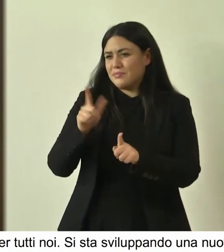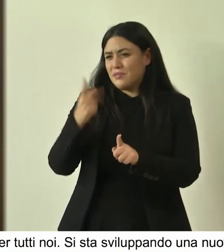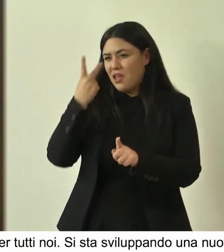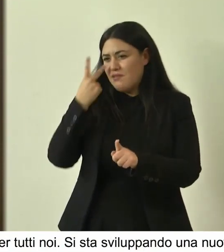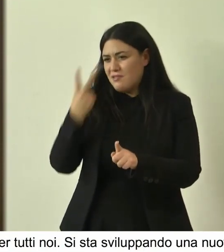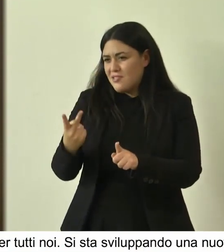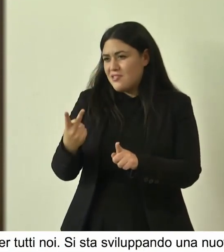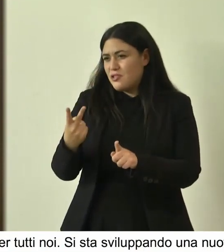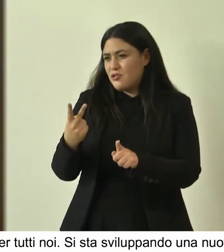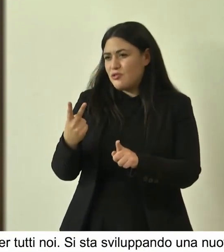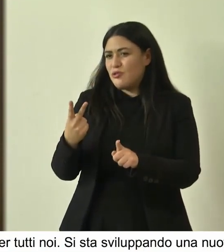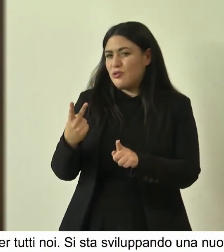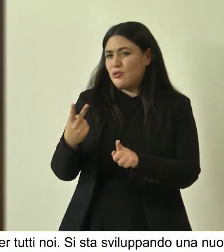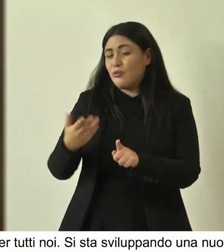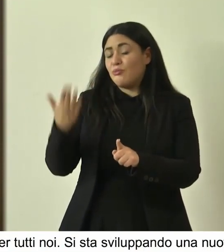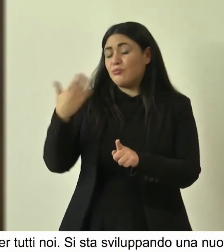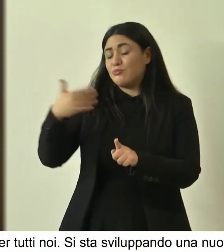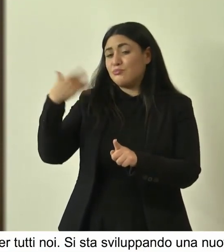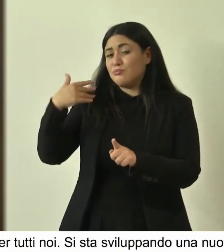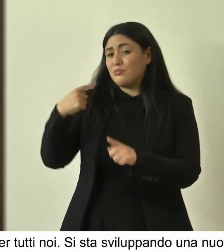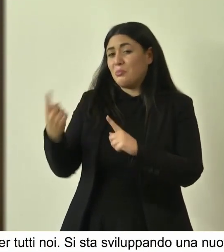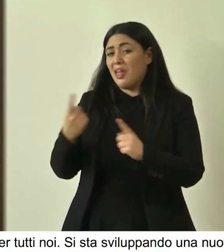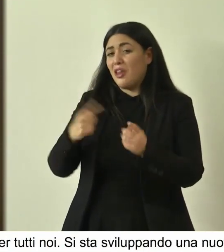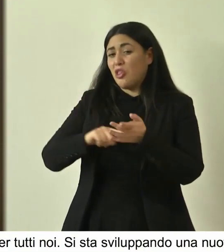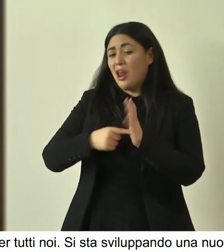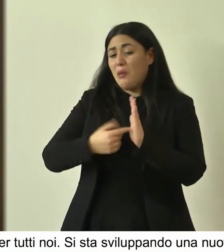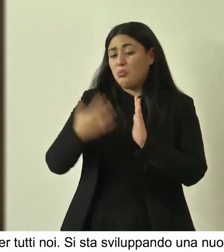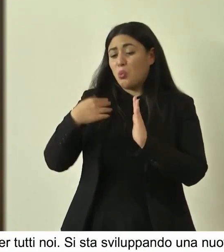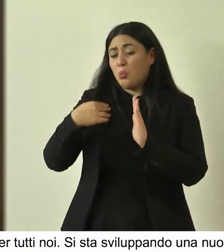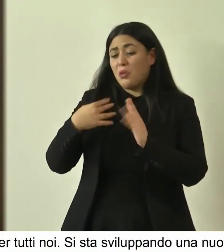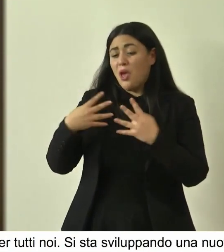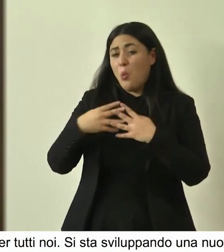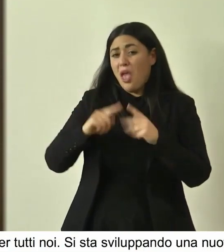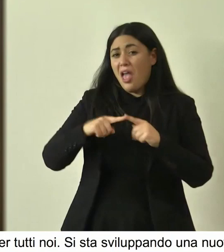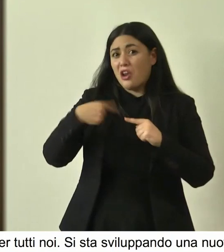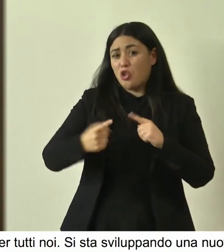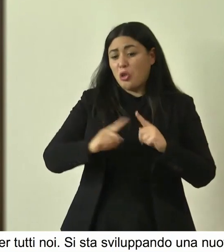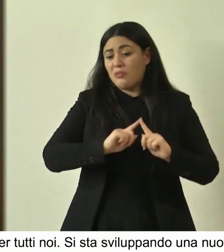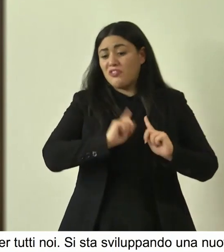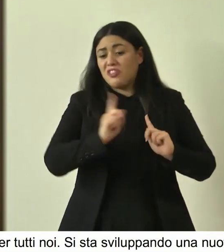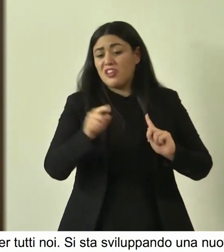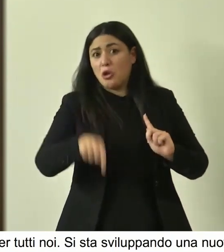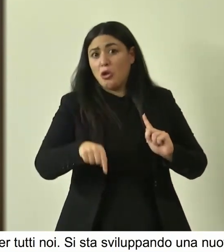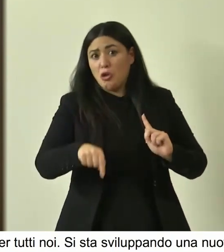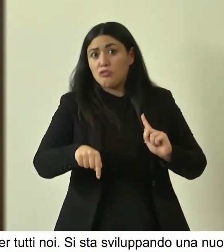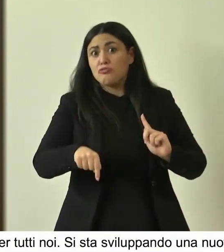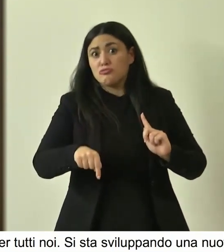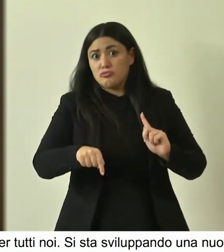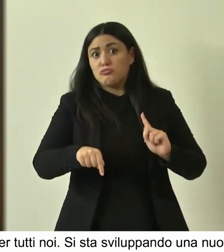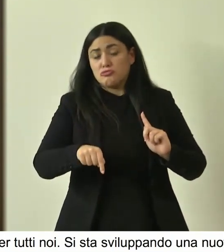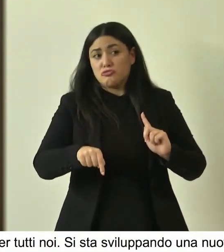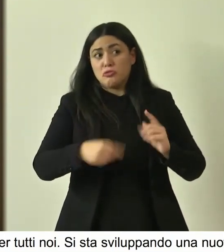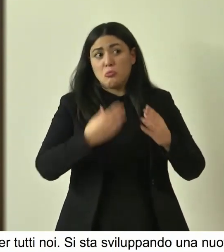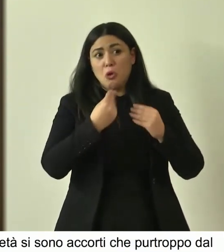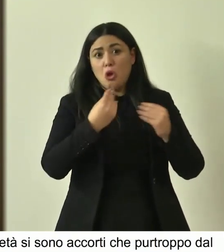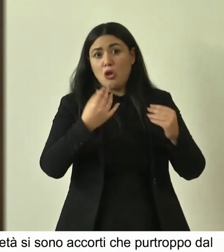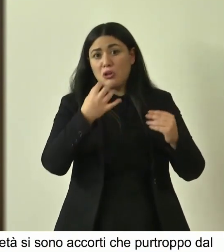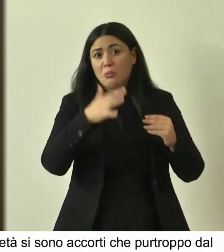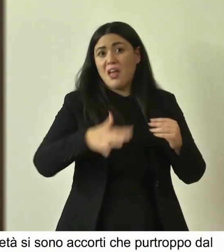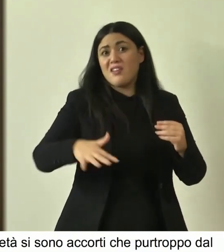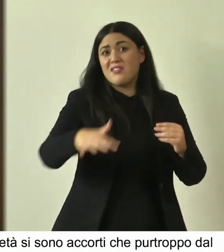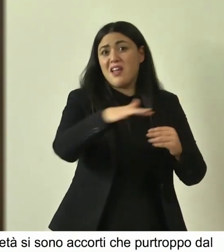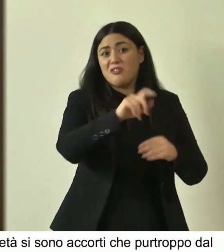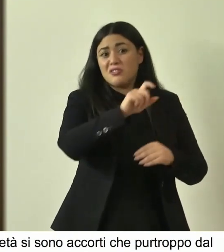purtroppo sotto la Repubblica, dal dopoguerra ad oggi, noi abbiamo vilipeso il paesaggio italiano, che